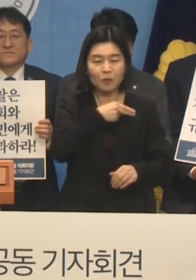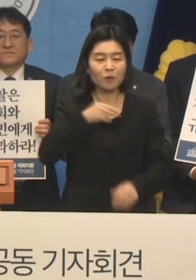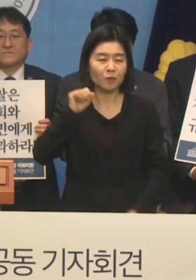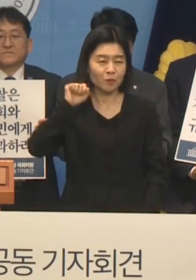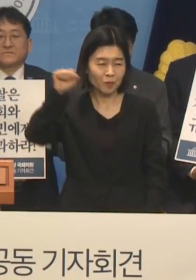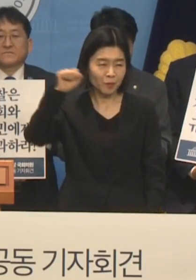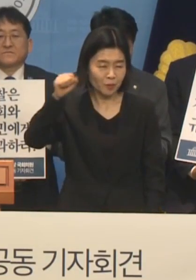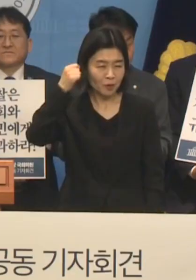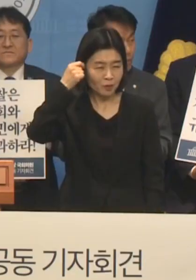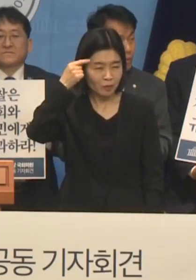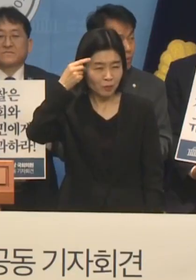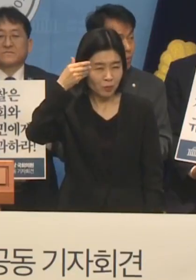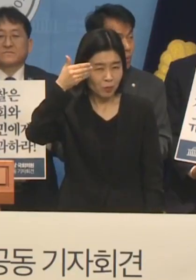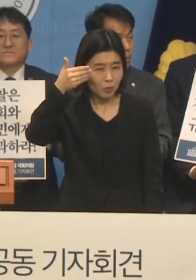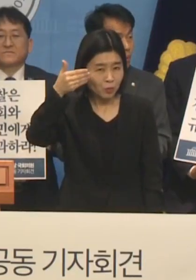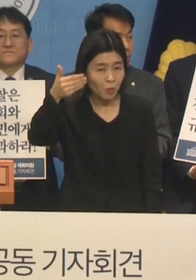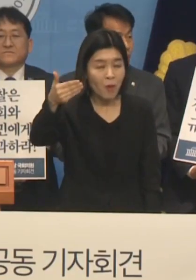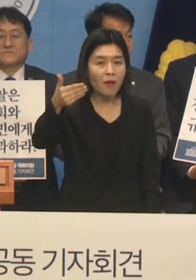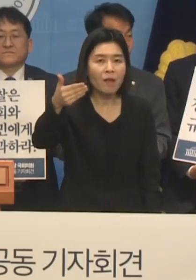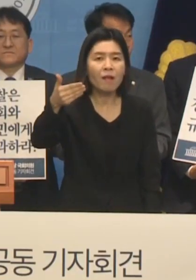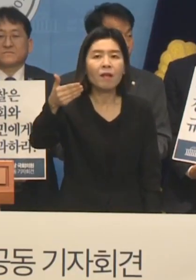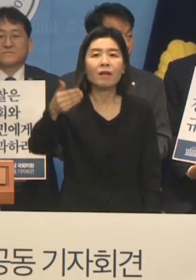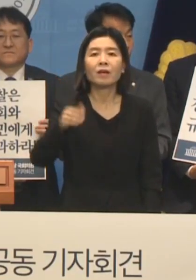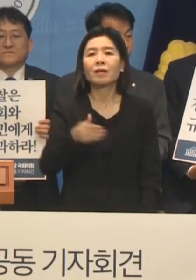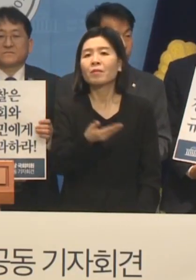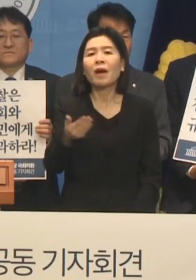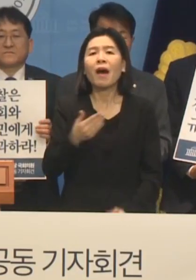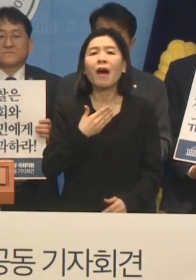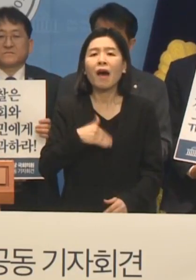분은 아시겠지만 9일쯤 되면 온몸에 힘이 없습니다.